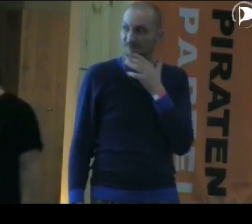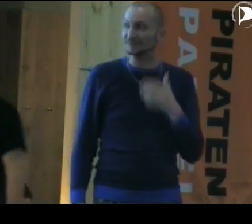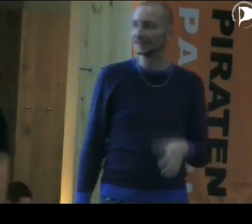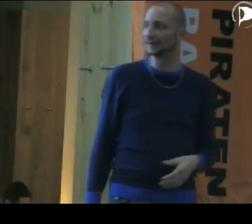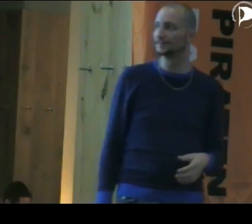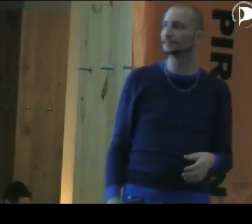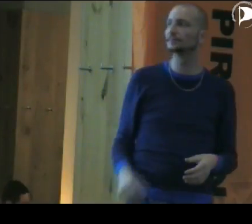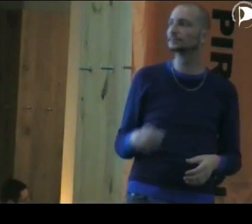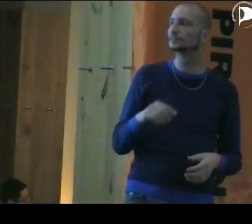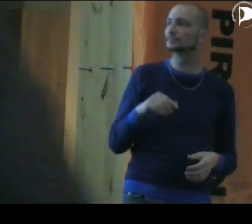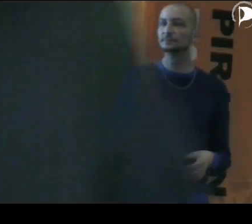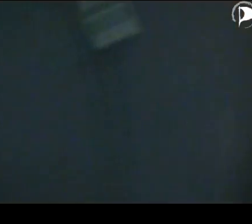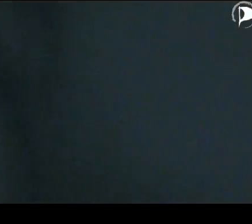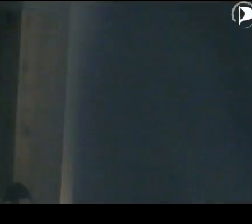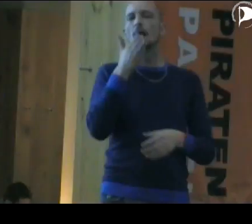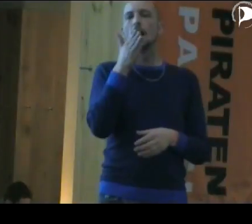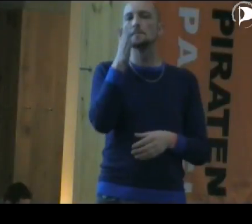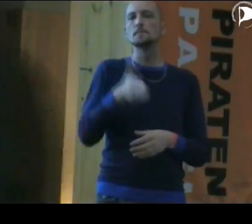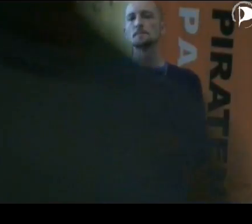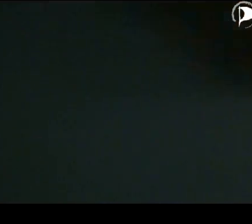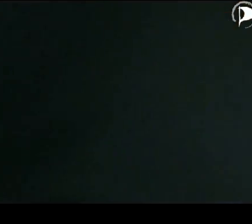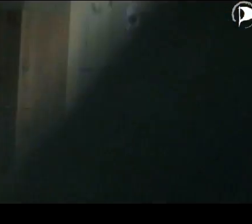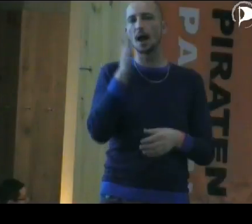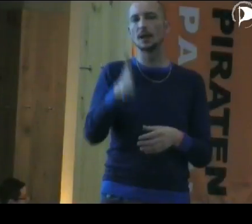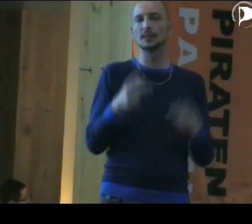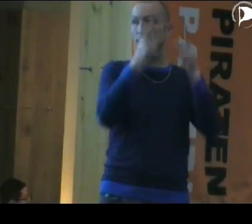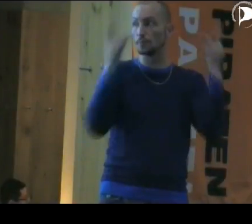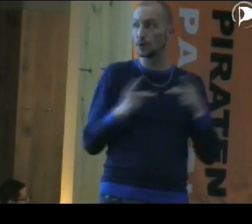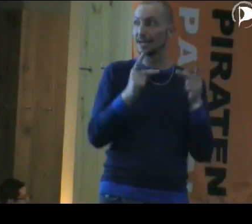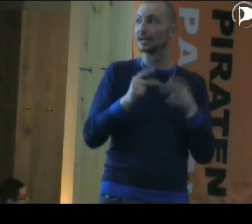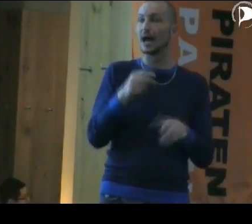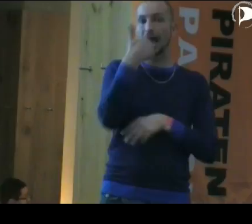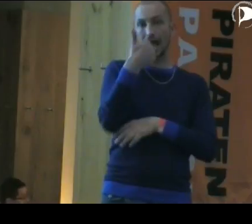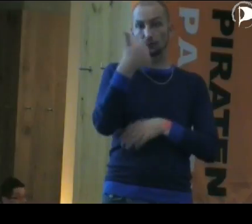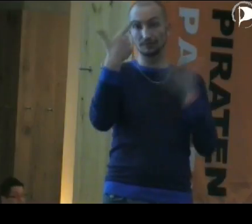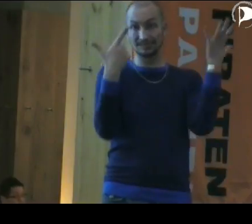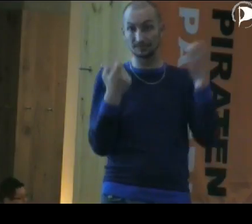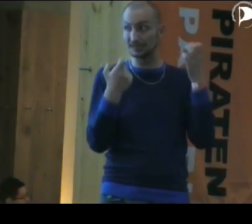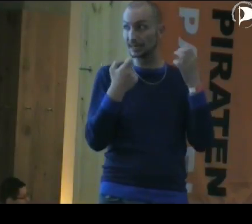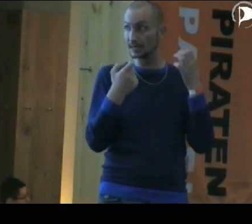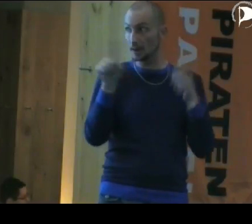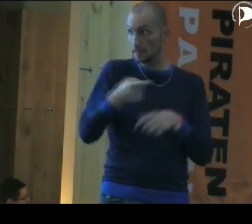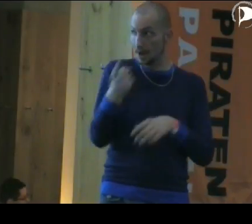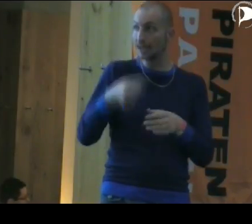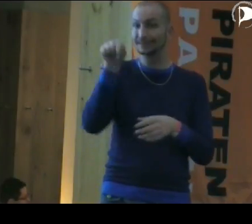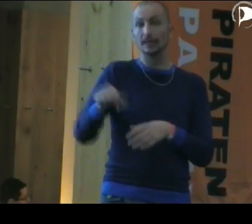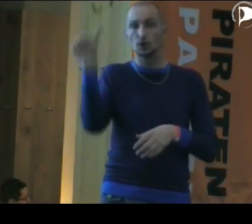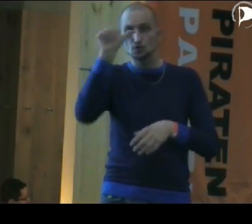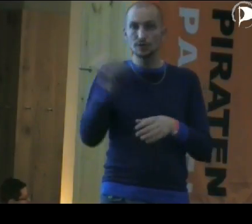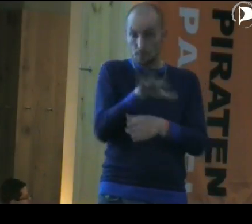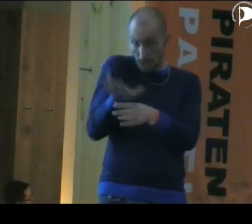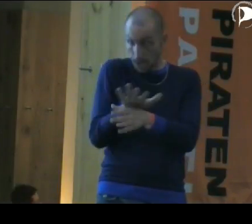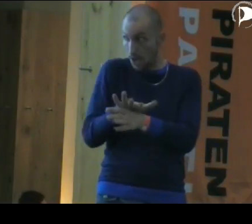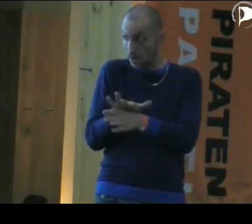die teilprojekte nicht vom günstigen rund 40 mal höher waren als nächstes im bereich bei